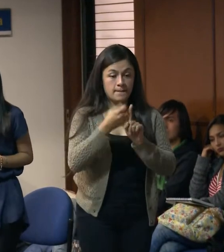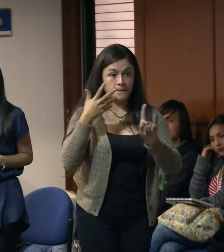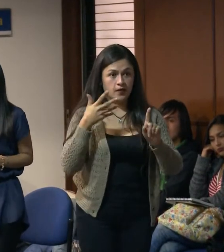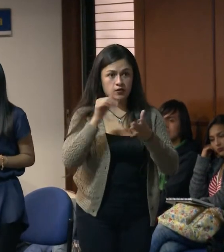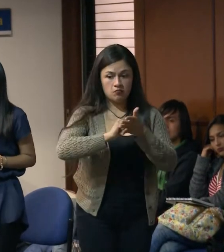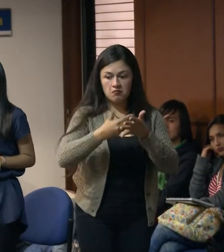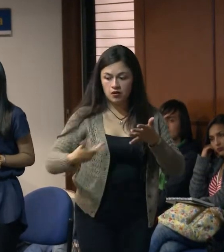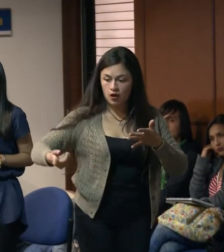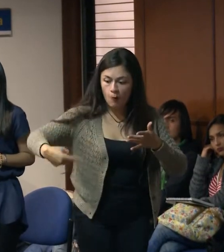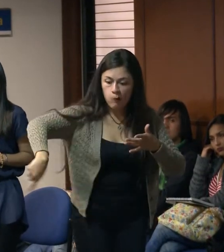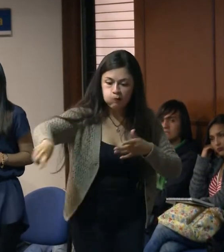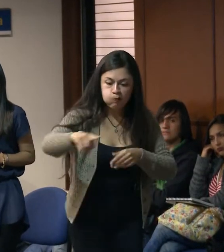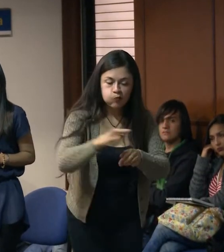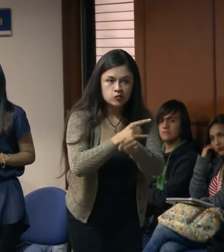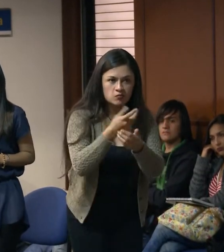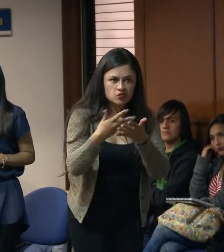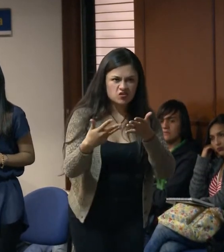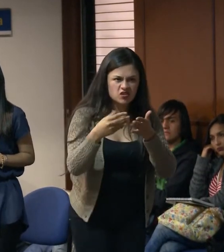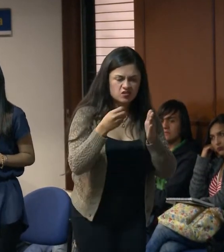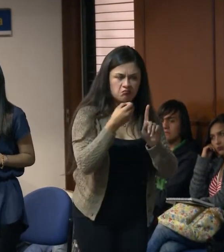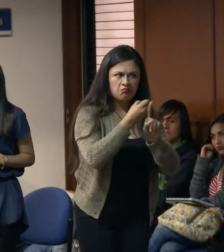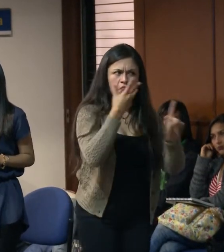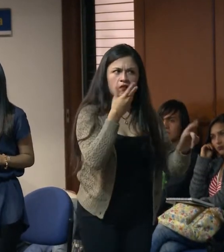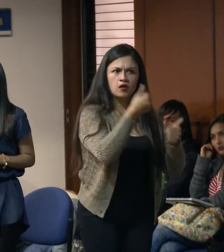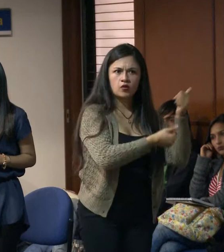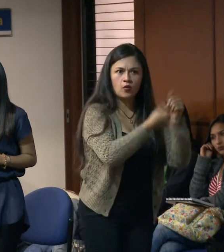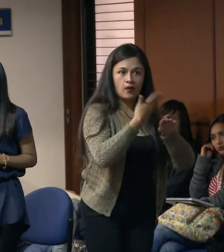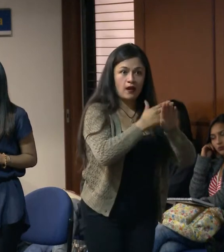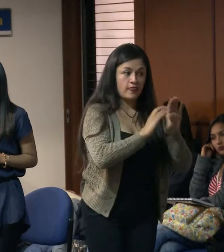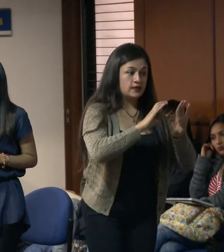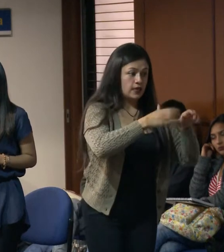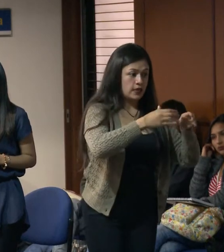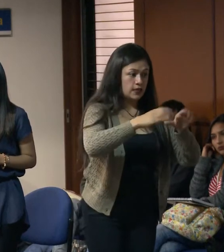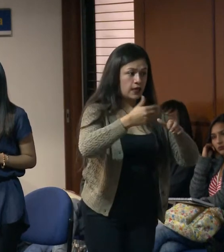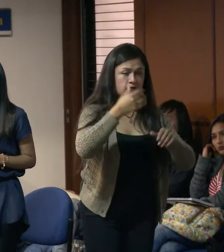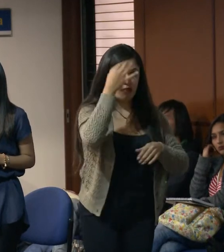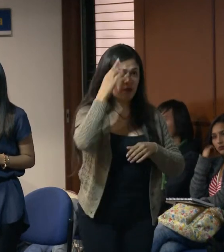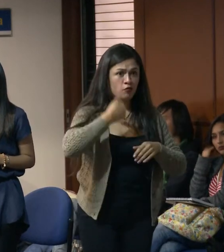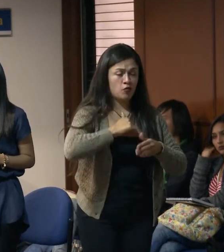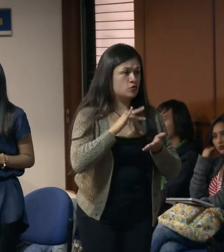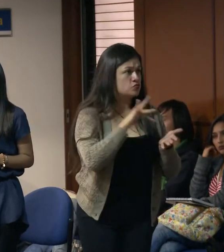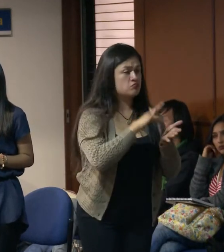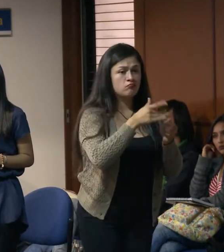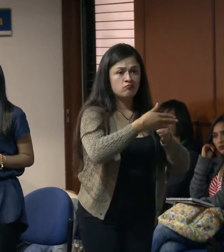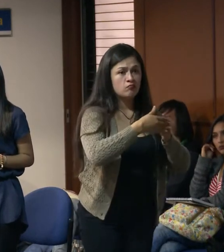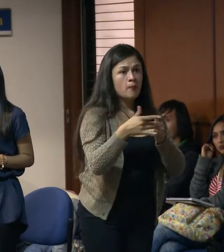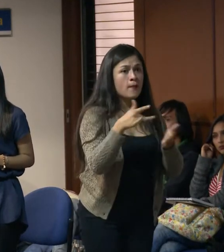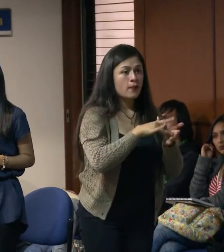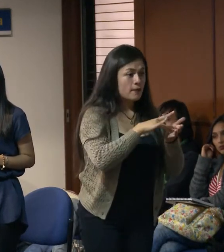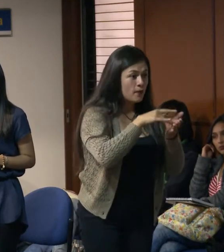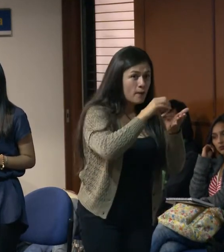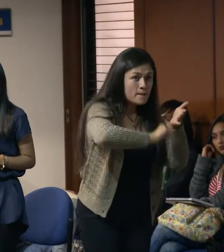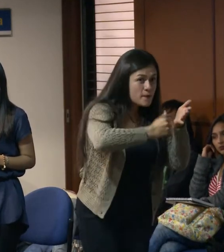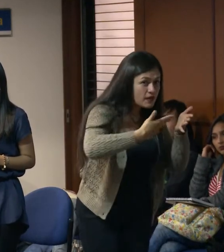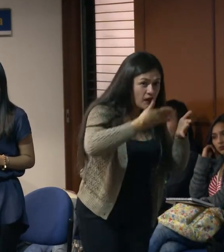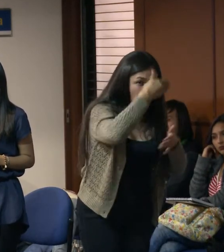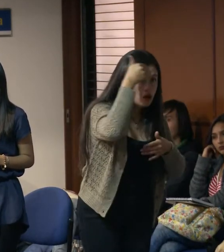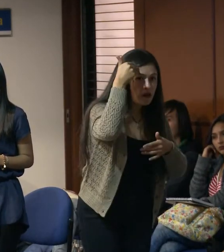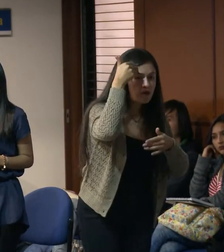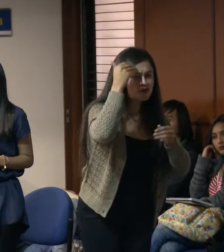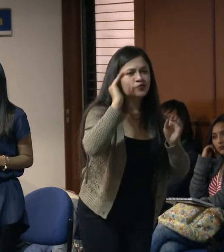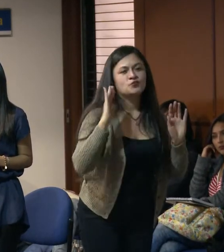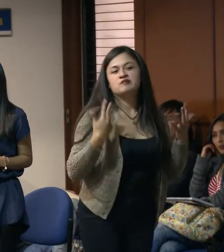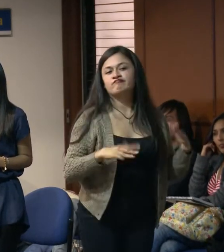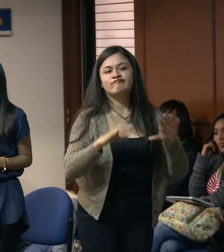lo habíamos dicho, cuando, digamos, si en sesiones no se llevaba el material, era muy complicado que se desarrollara de la misma forma.